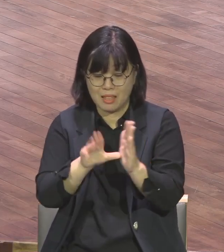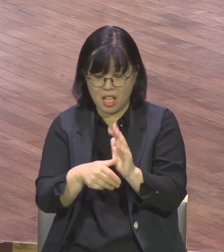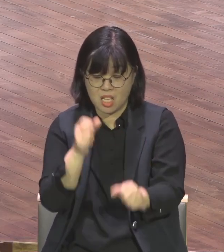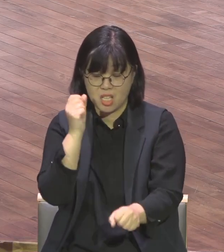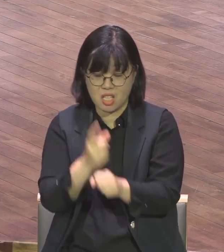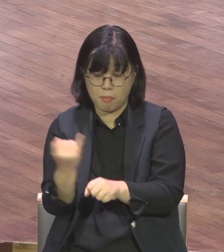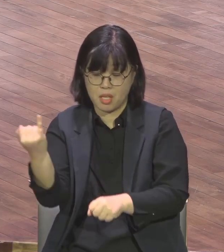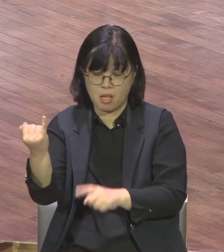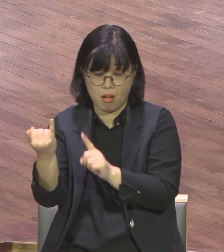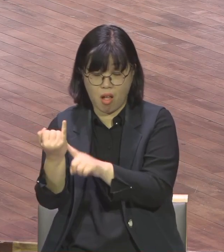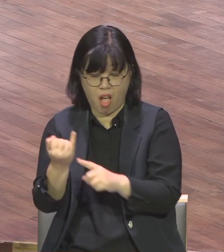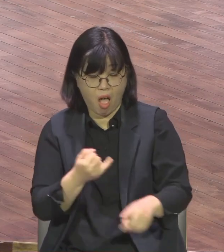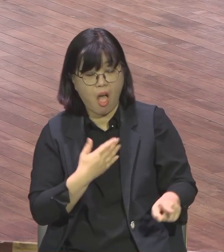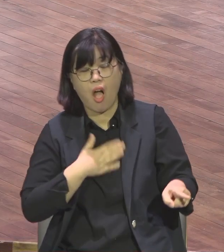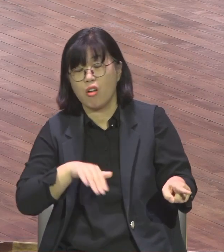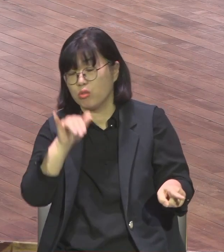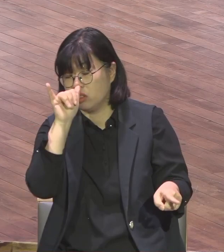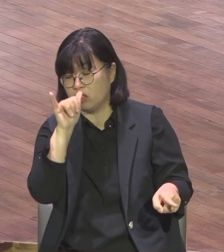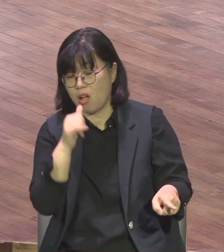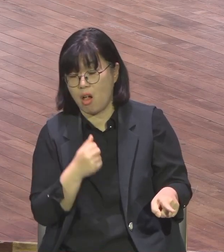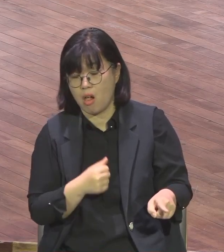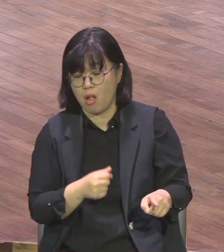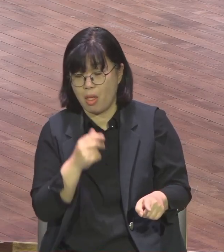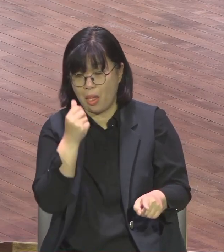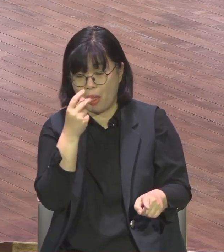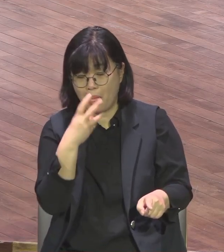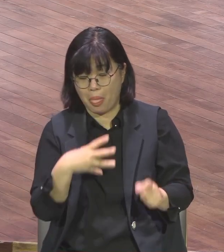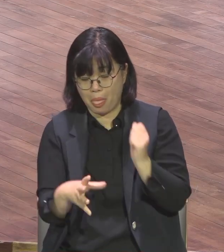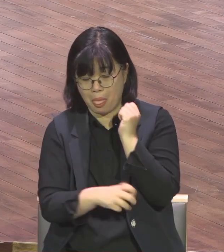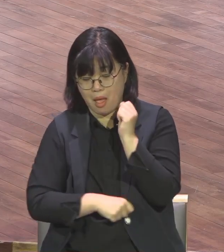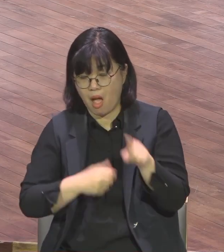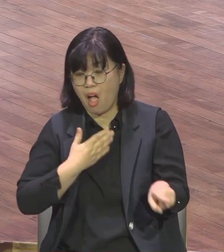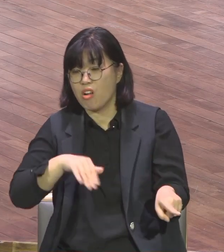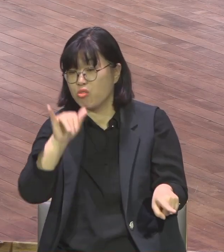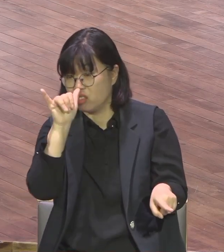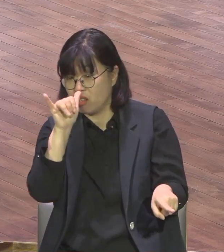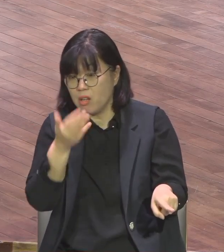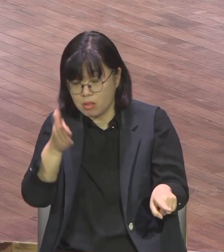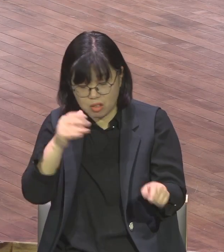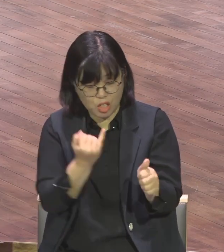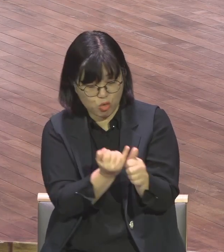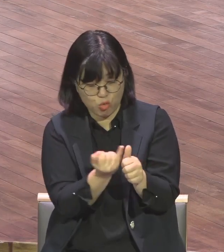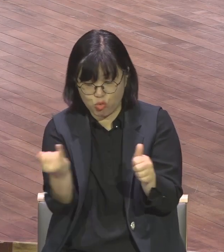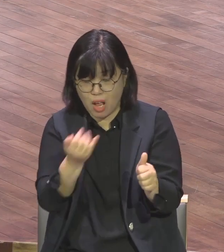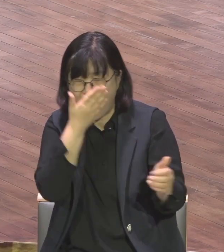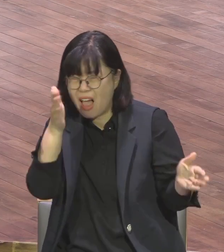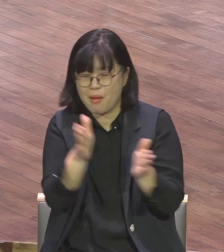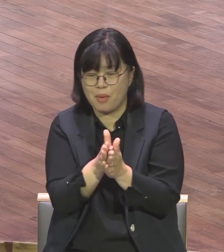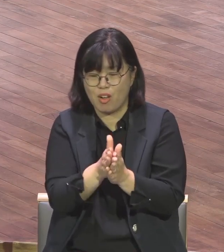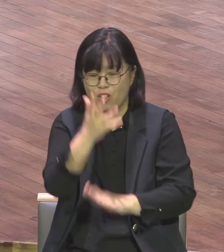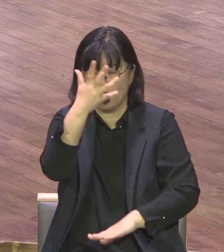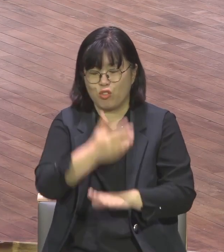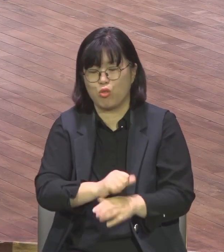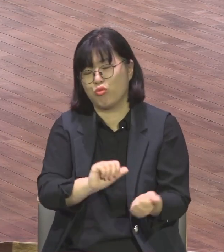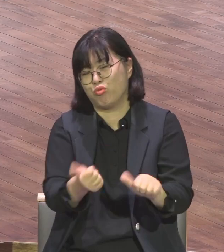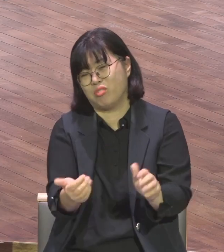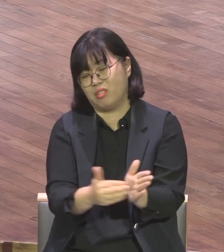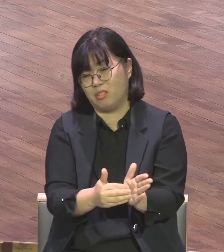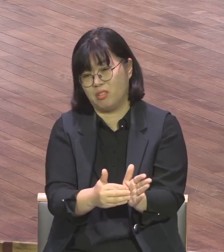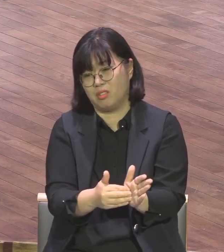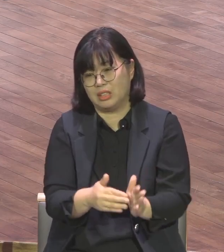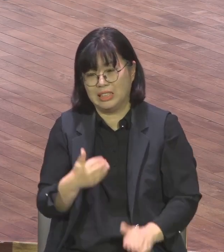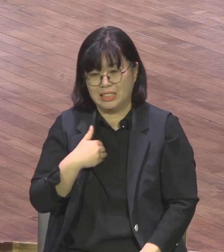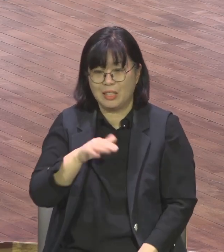사실 부부 중에요 한 사람이라도 영적으로 깨 있으면 살아남아요. 참 나는 부부들 보면서